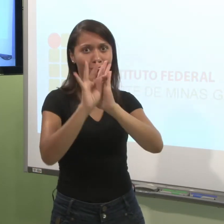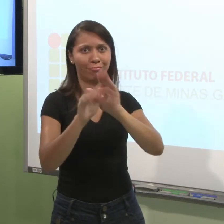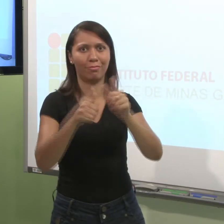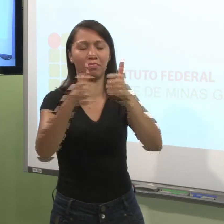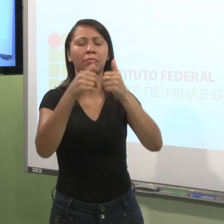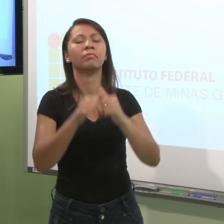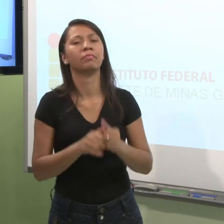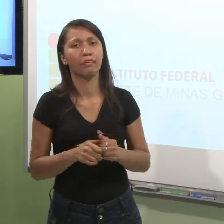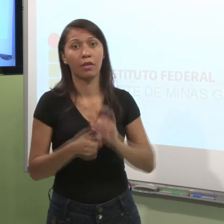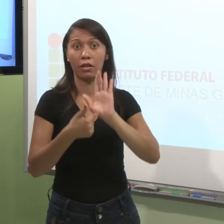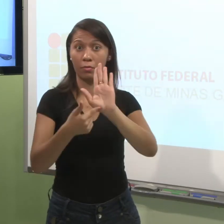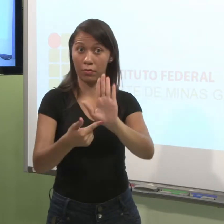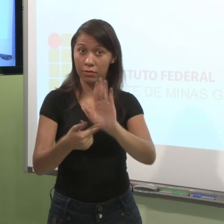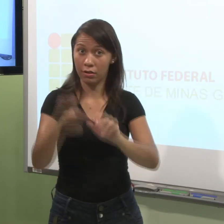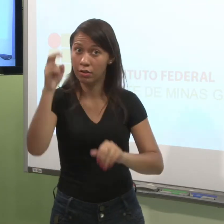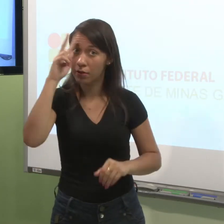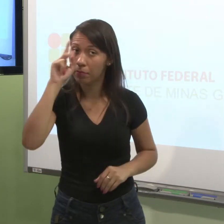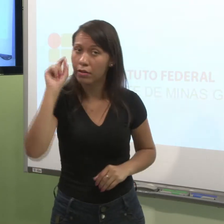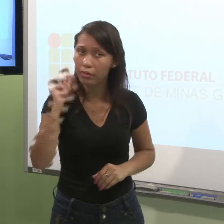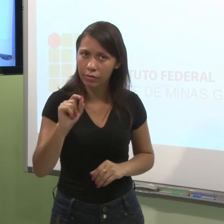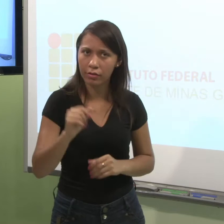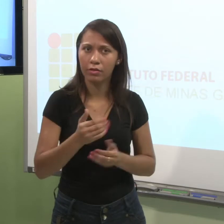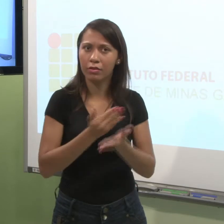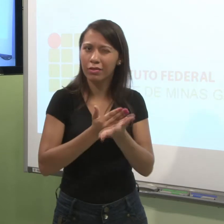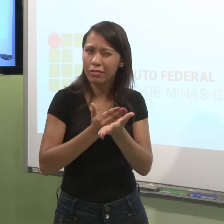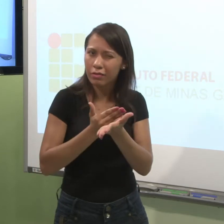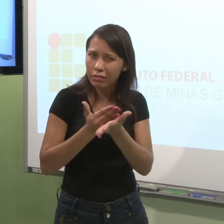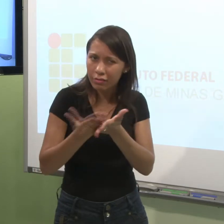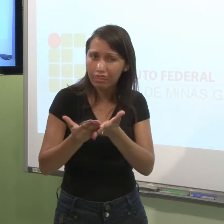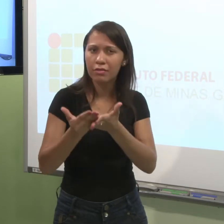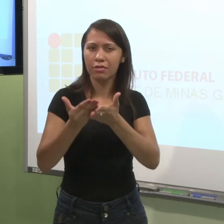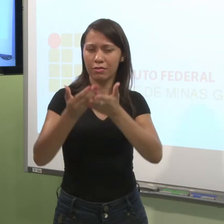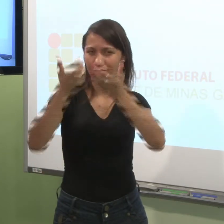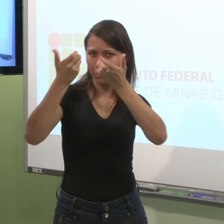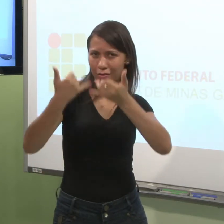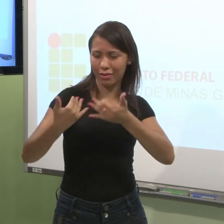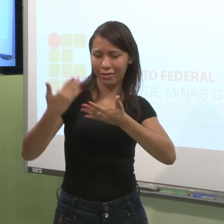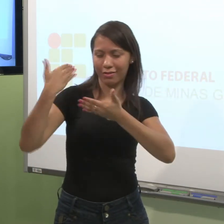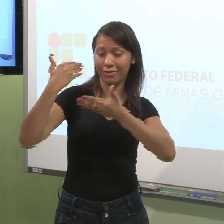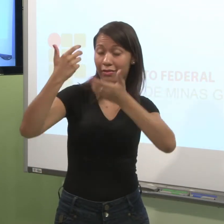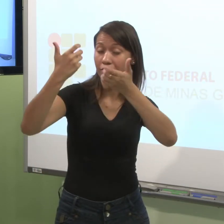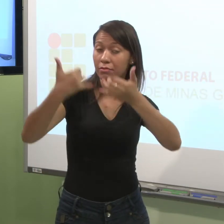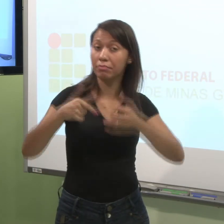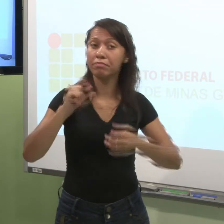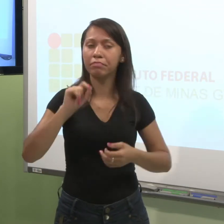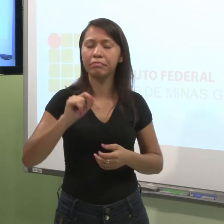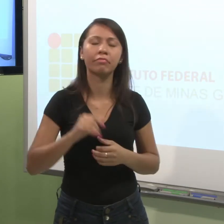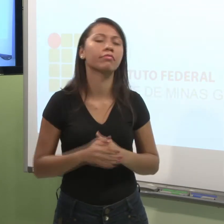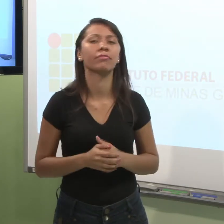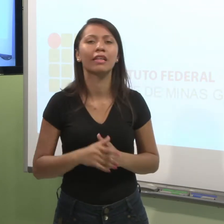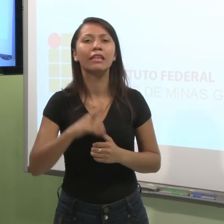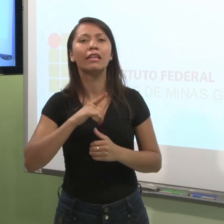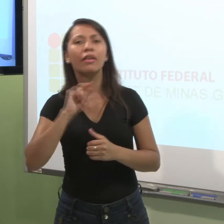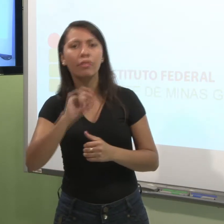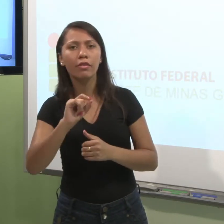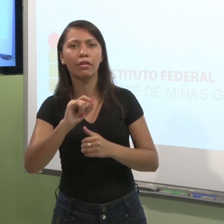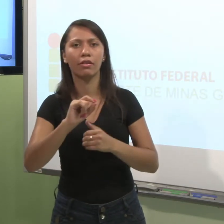agora. Lembrando o que foi dito no início da videoaula, um dos grandes diferenciais do processador de